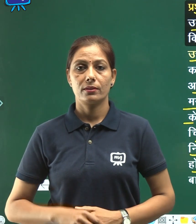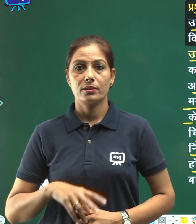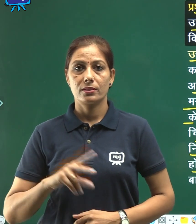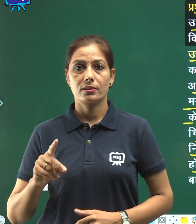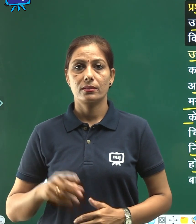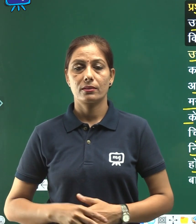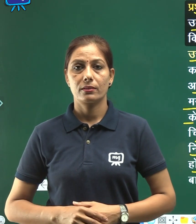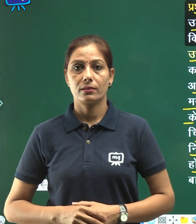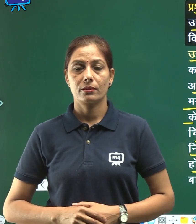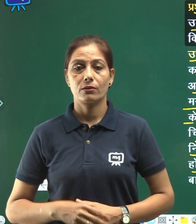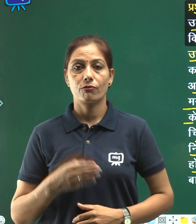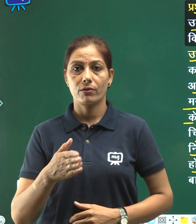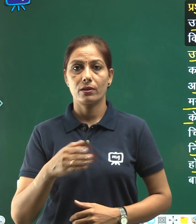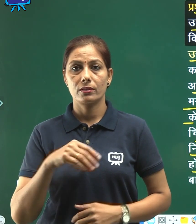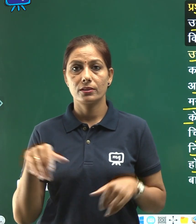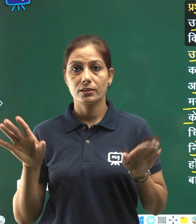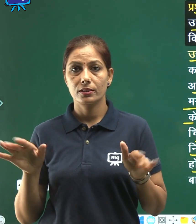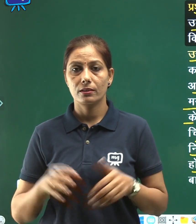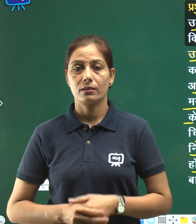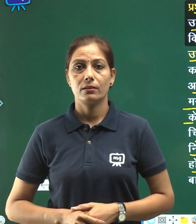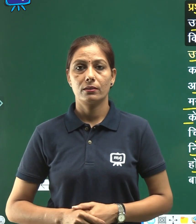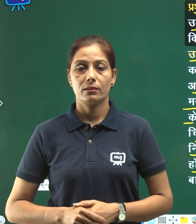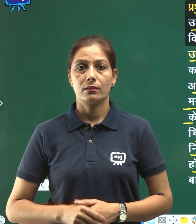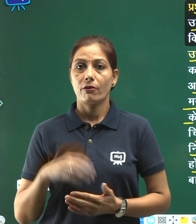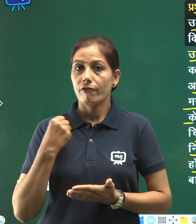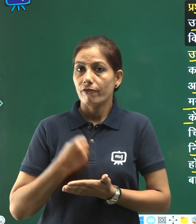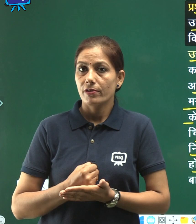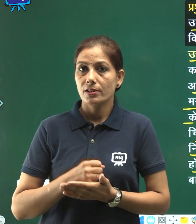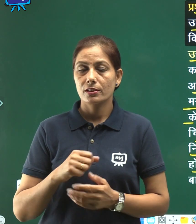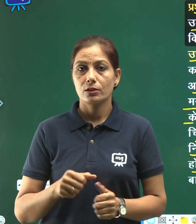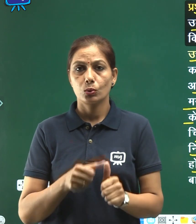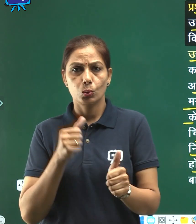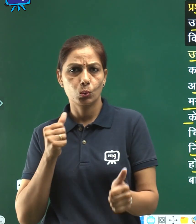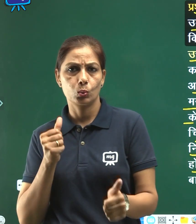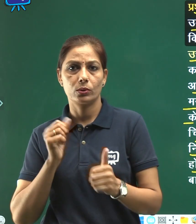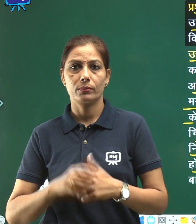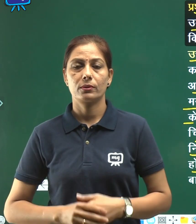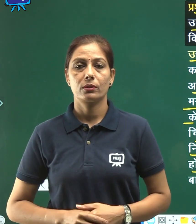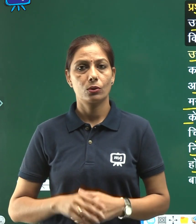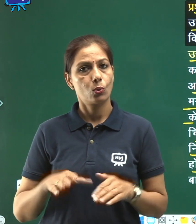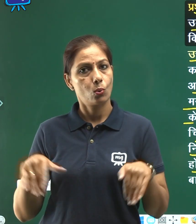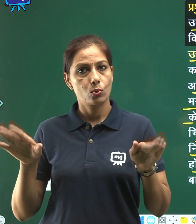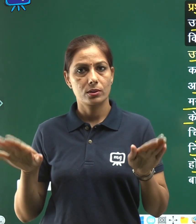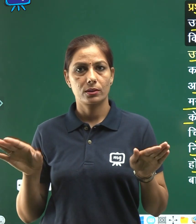जिससे वह निश्चित दूरी तक उड़ सकती है।